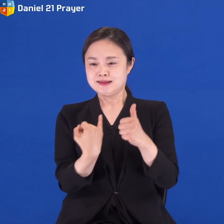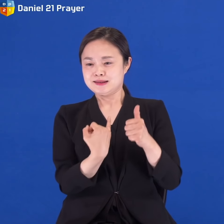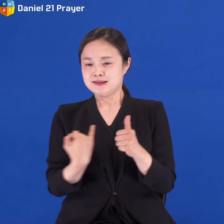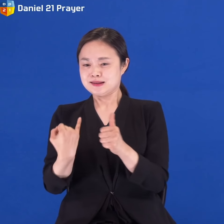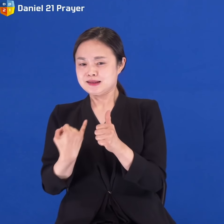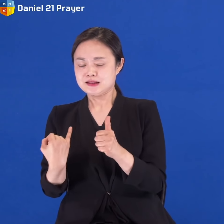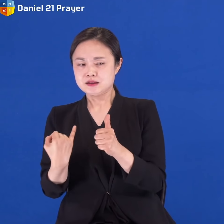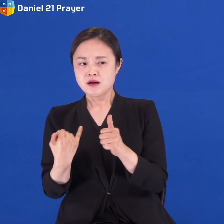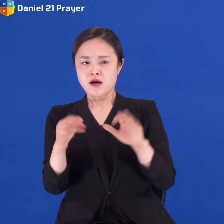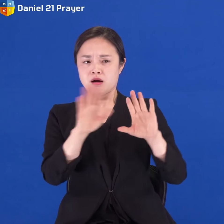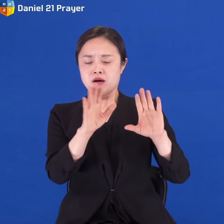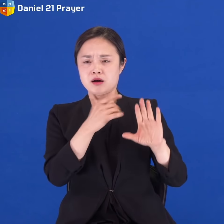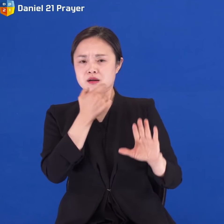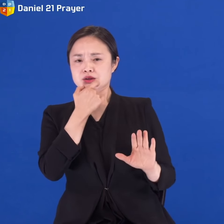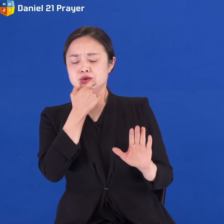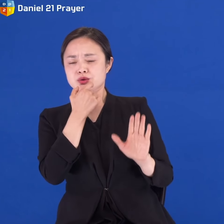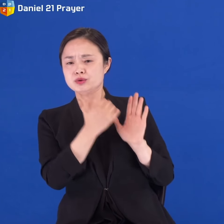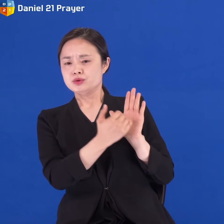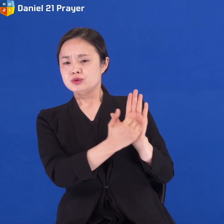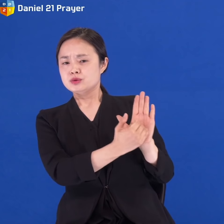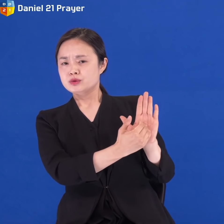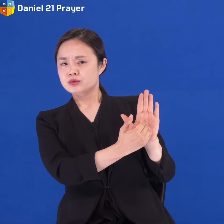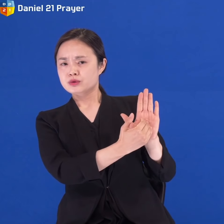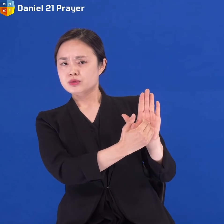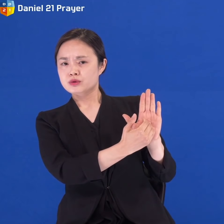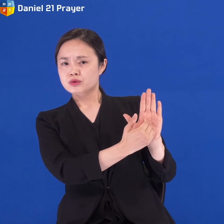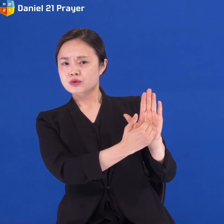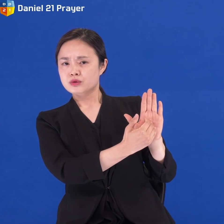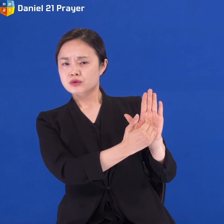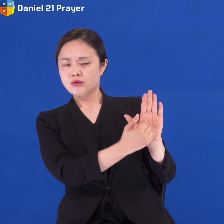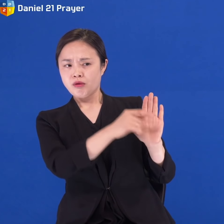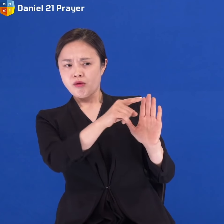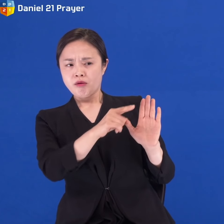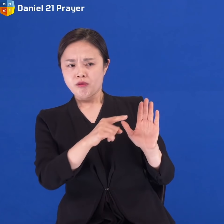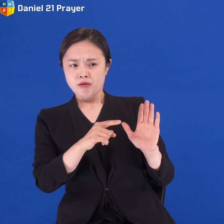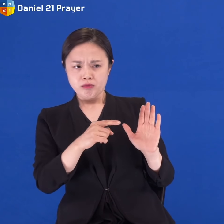좀 정신 이상자 같이 저는 대접했고